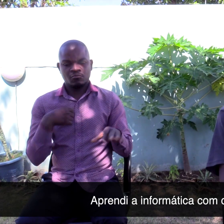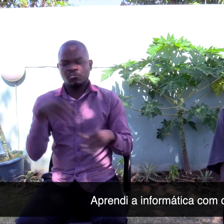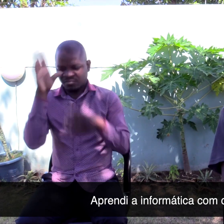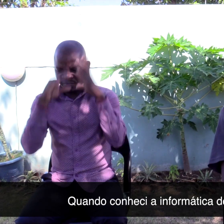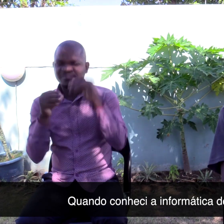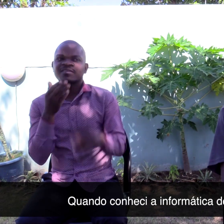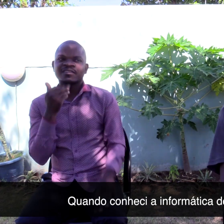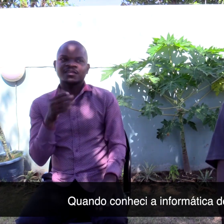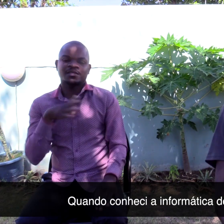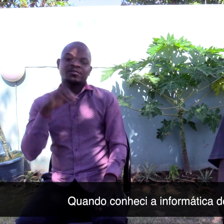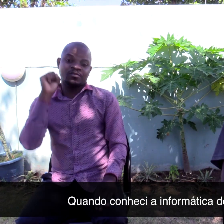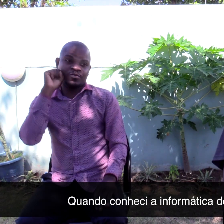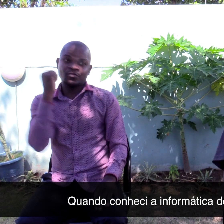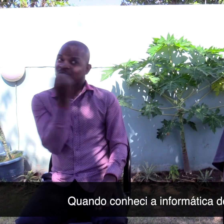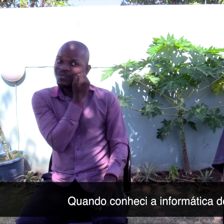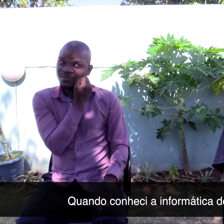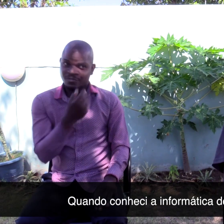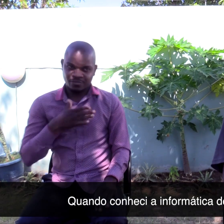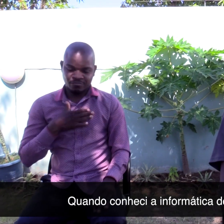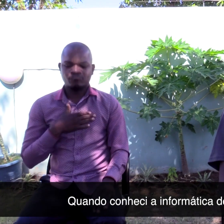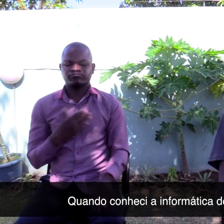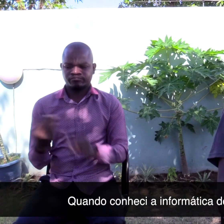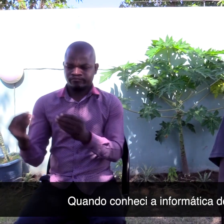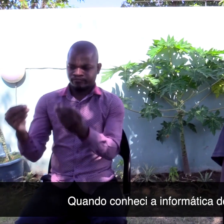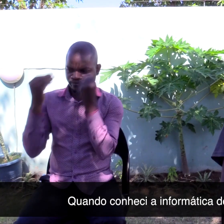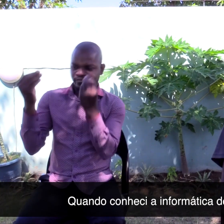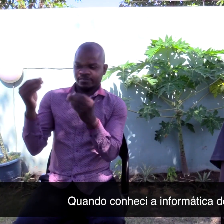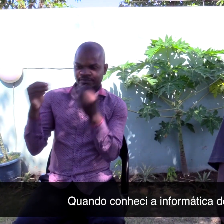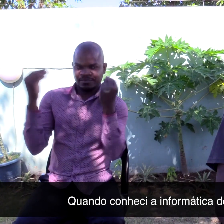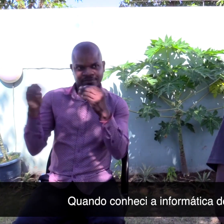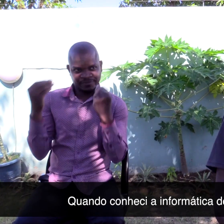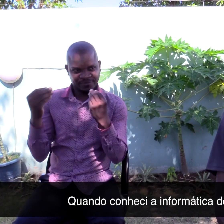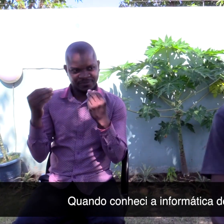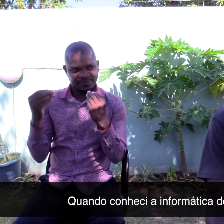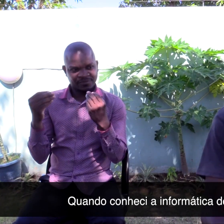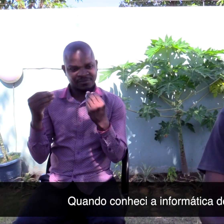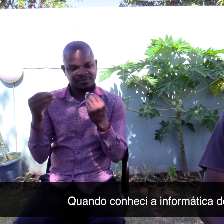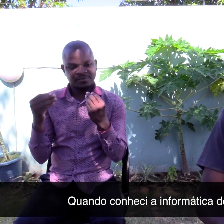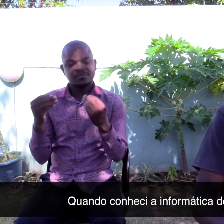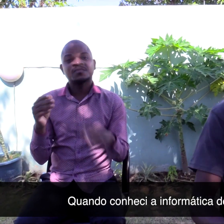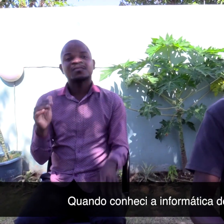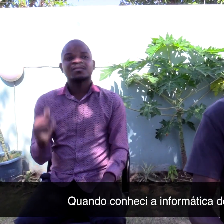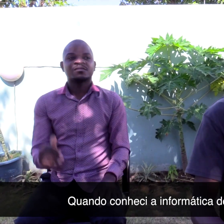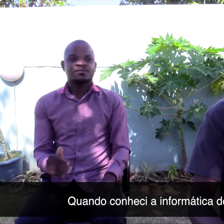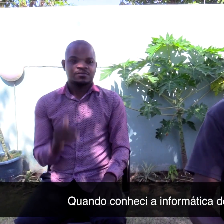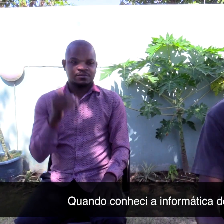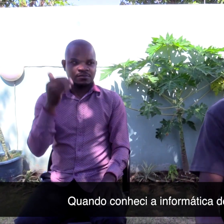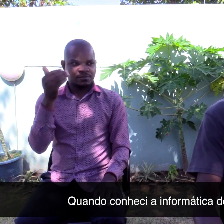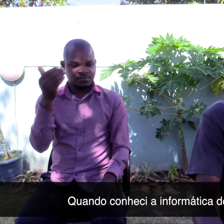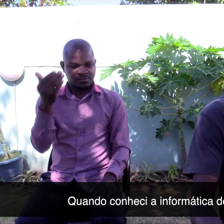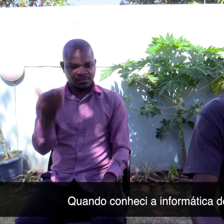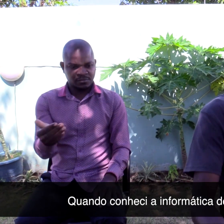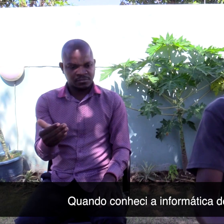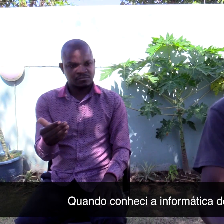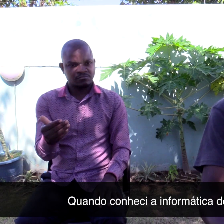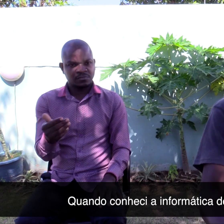Então, quando eu